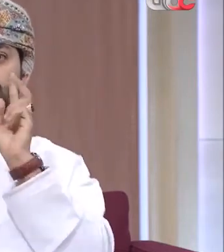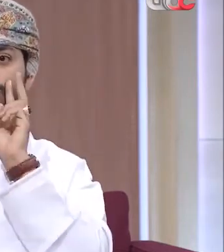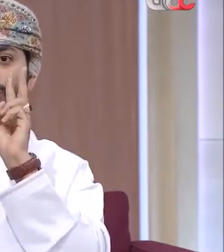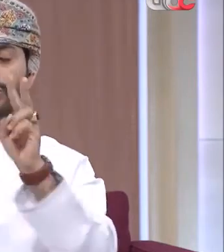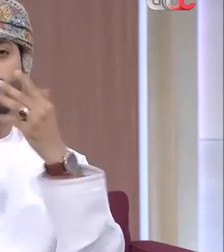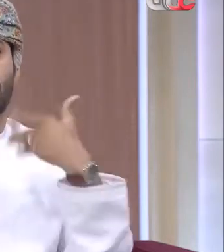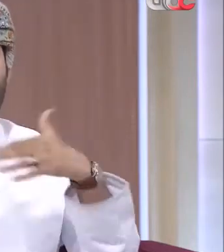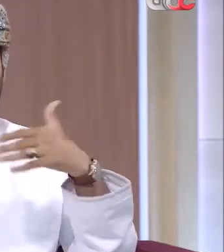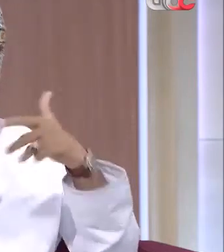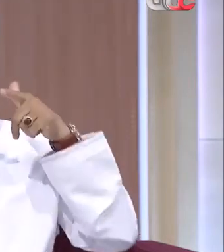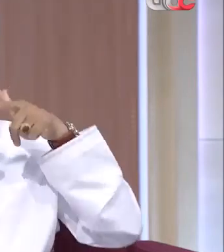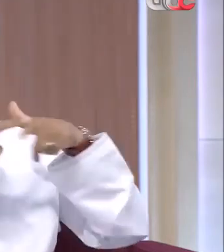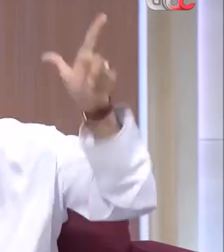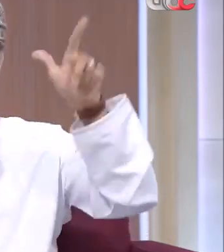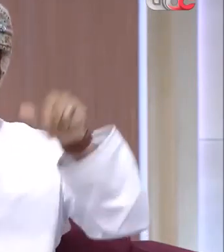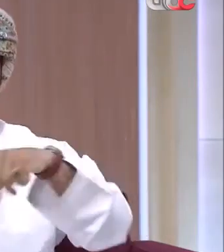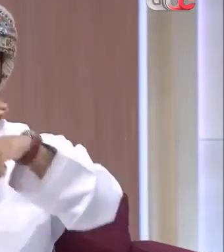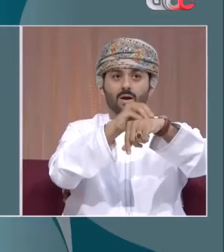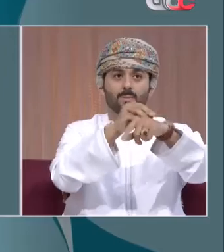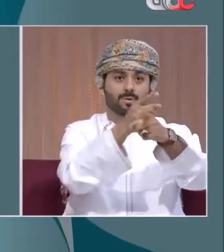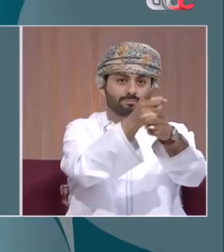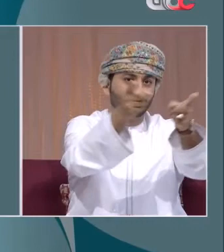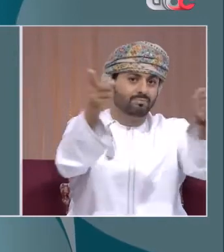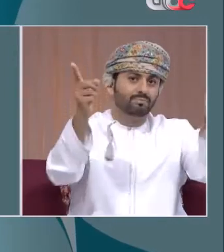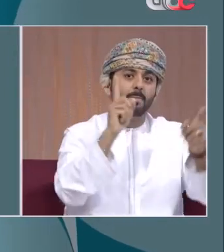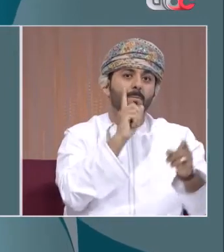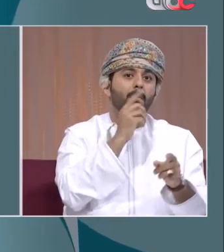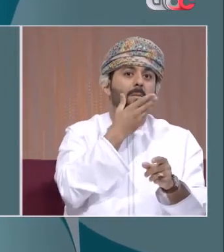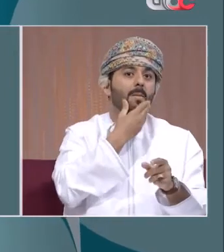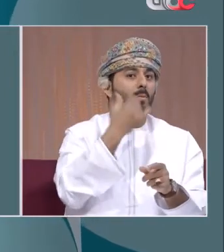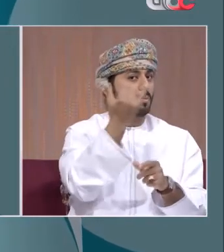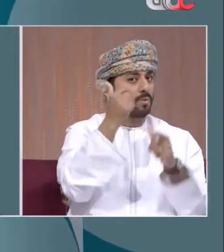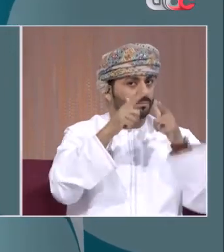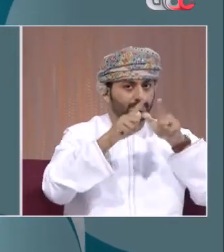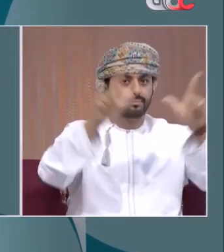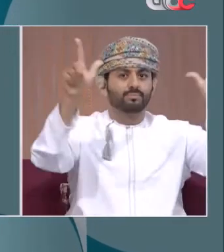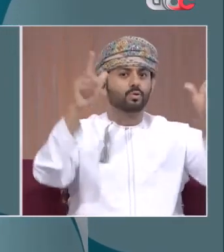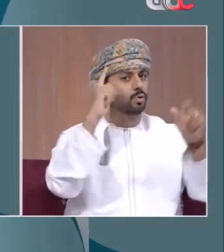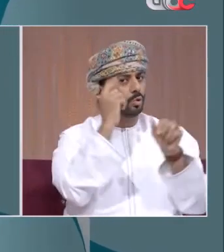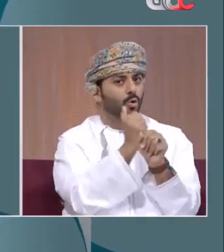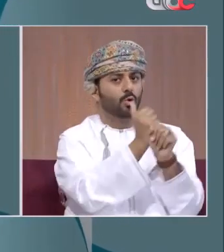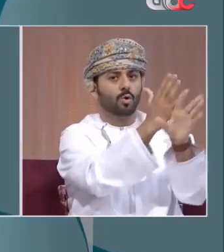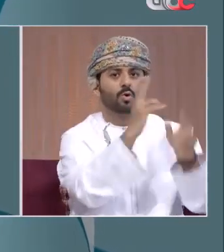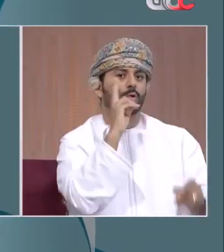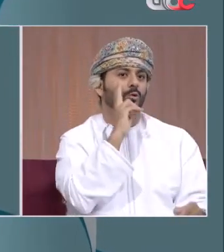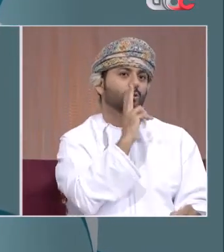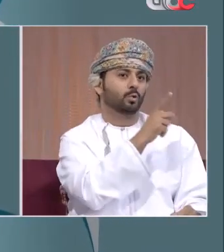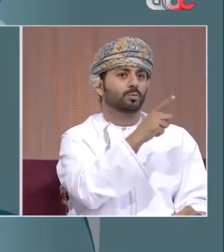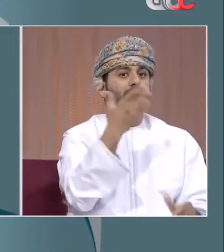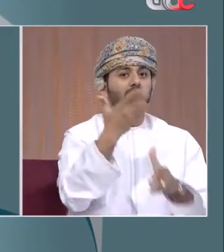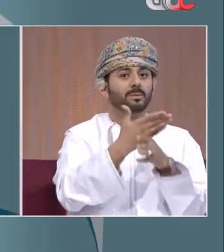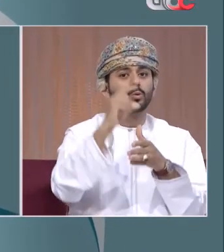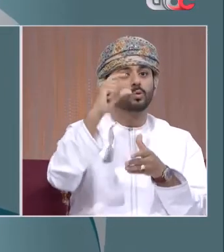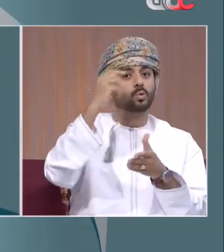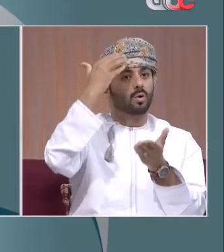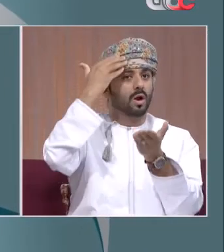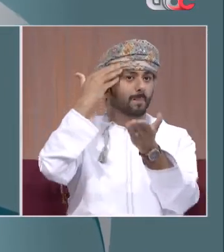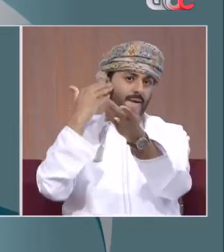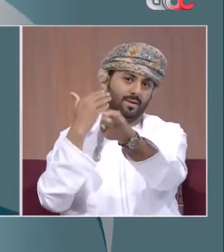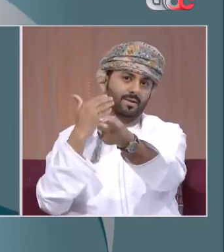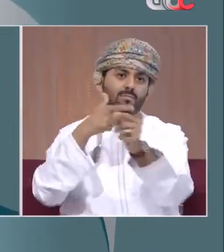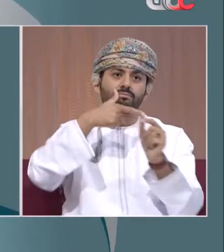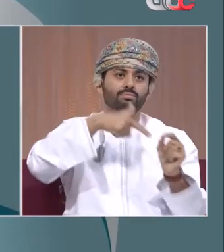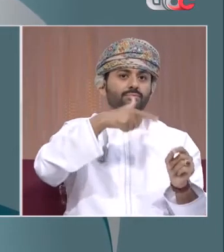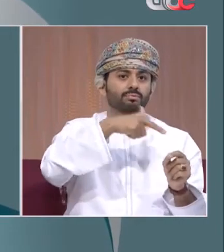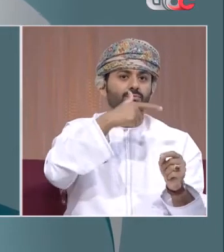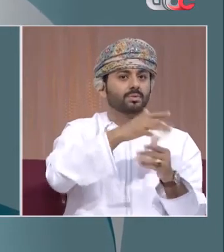فرصة للأسر أيضا للمشاهدة بهذه الأشياء، لأن الدكتورة خبرة في هذا المجال طبعا.